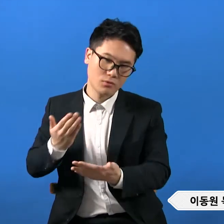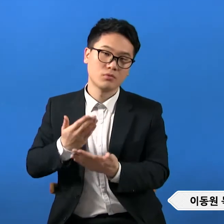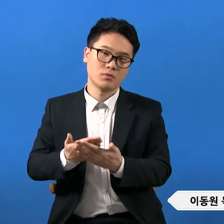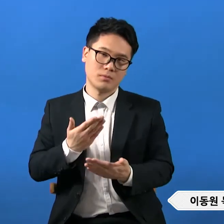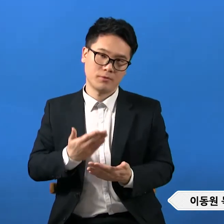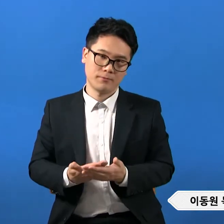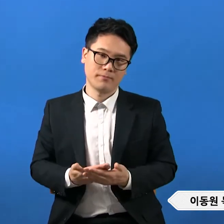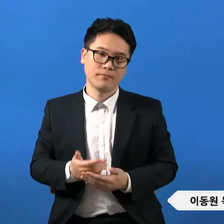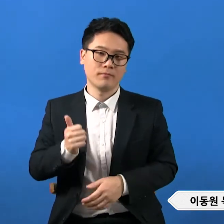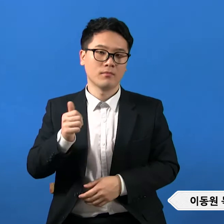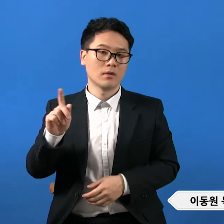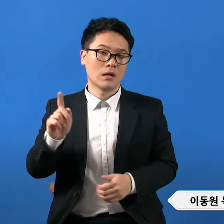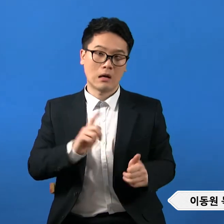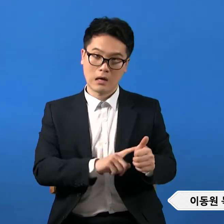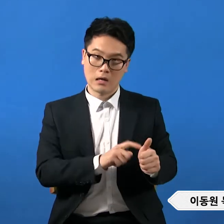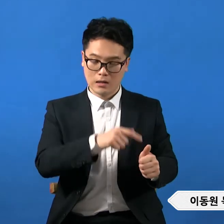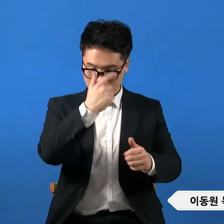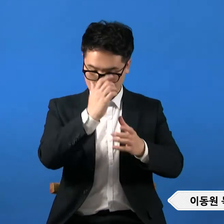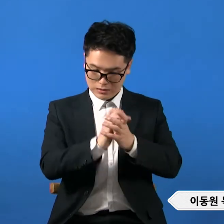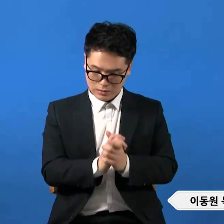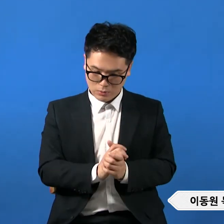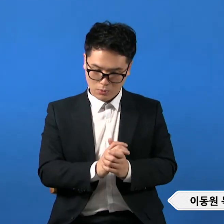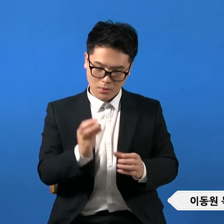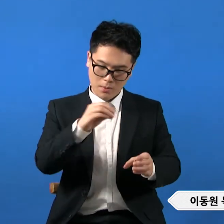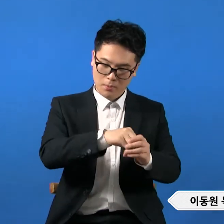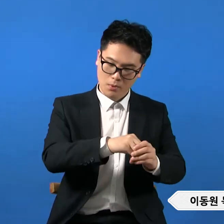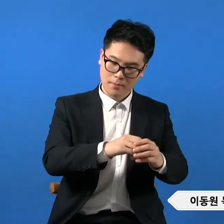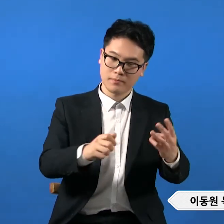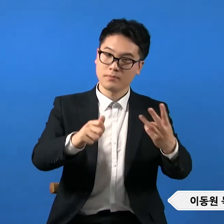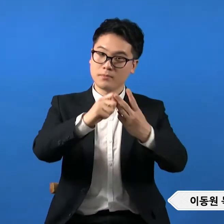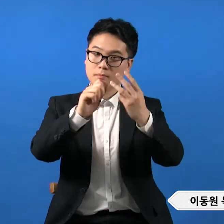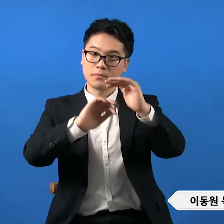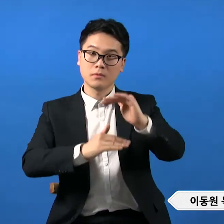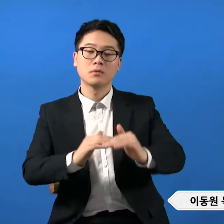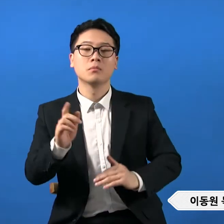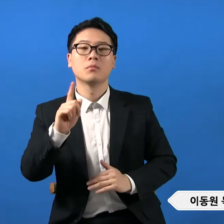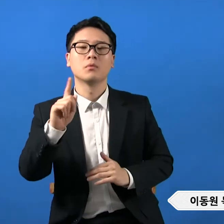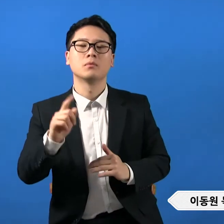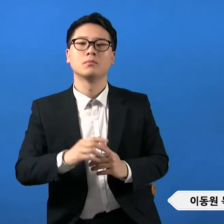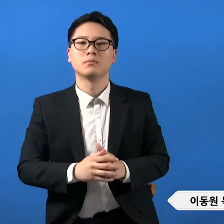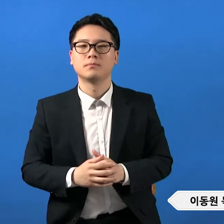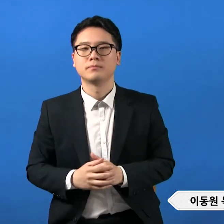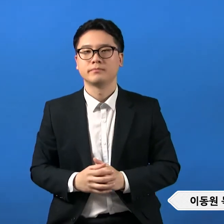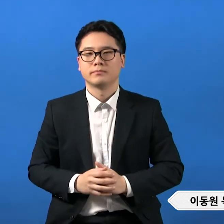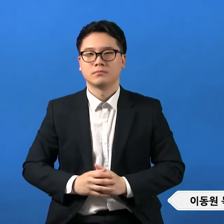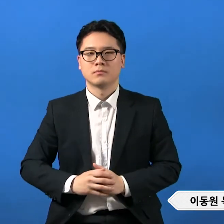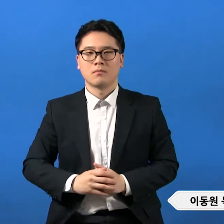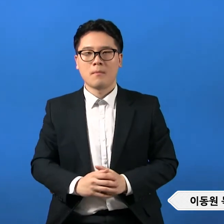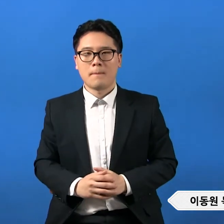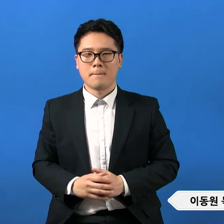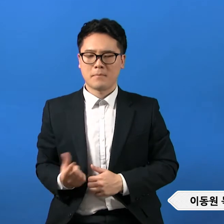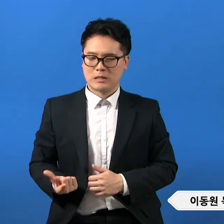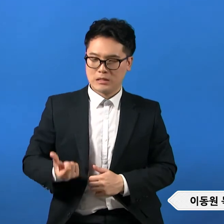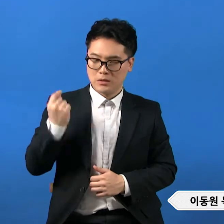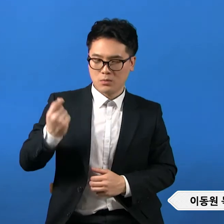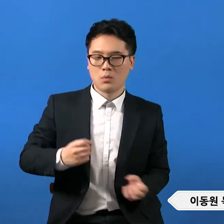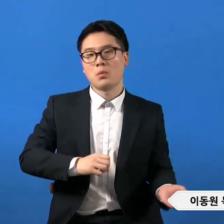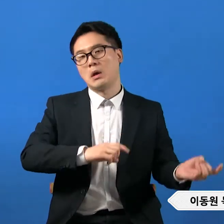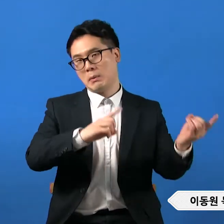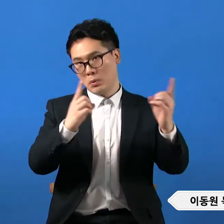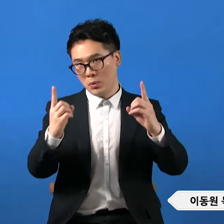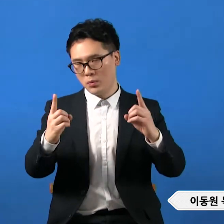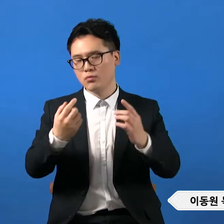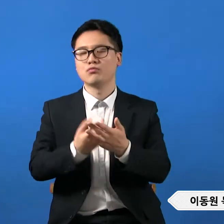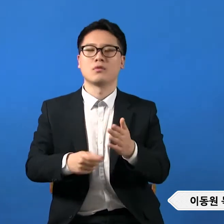자, 하박국의 이 기도에 포함되어 있는 세 번째 내용 뭘까? 그것은 신속한 회복이